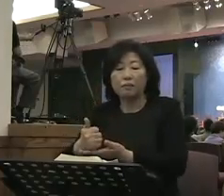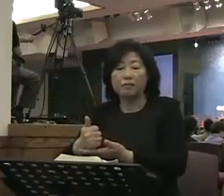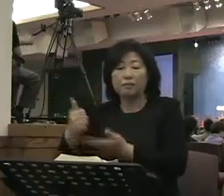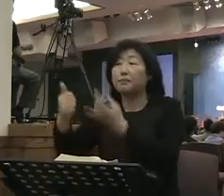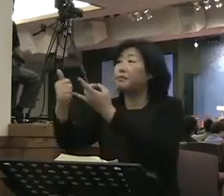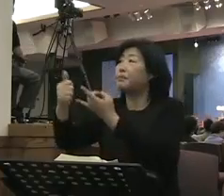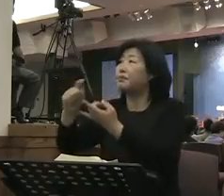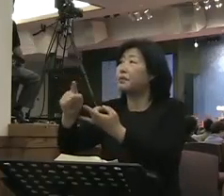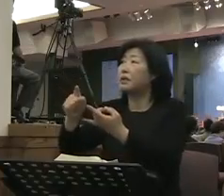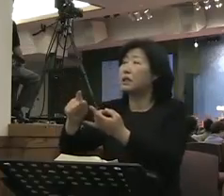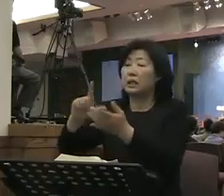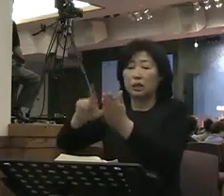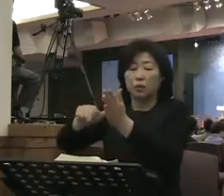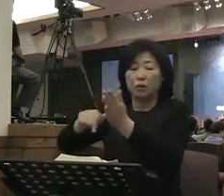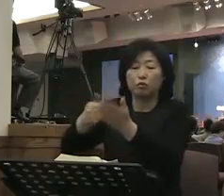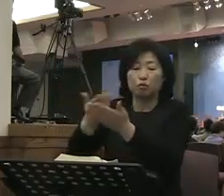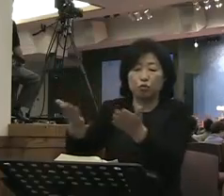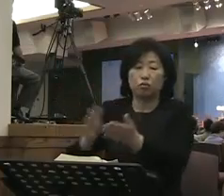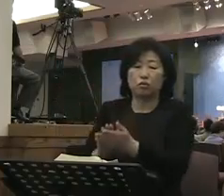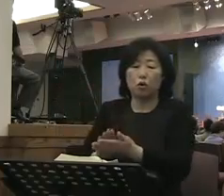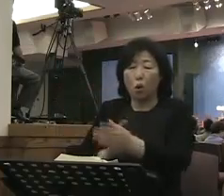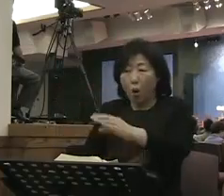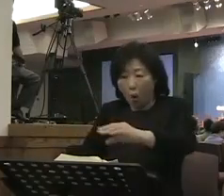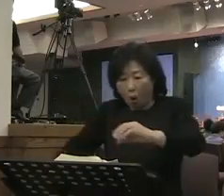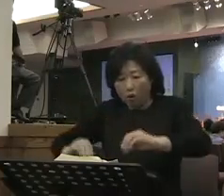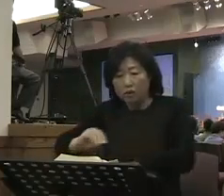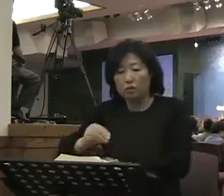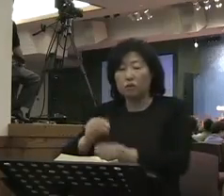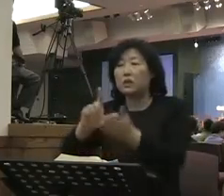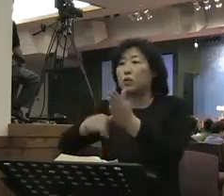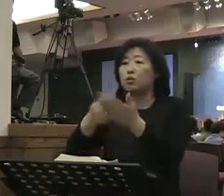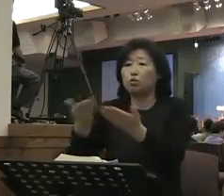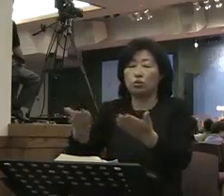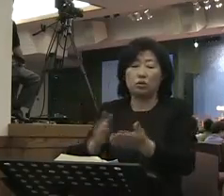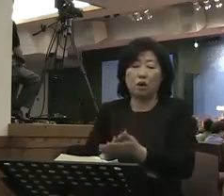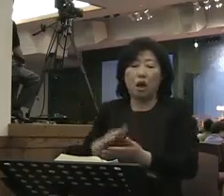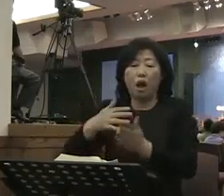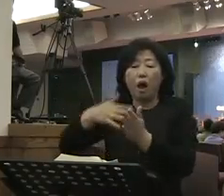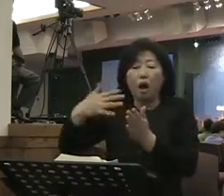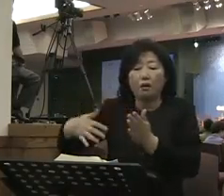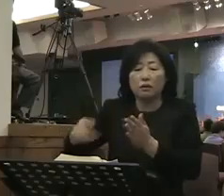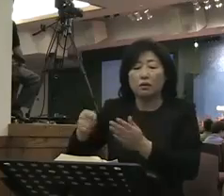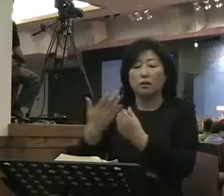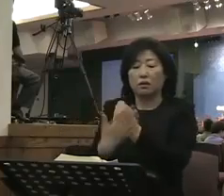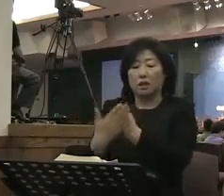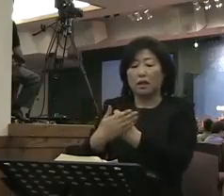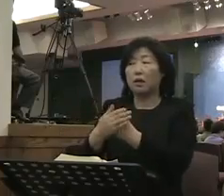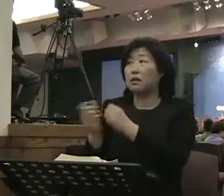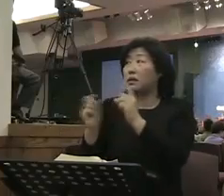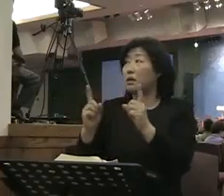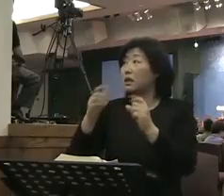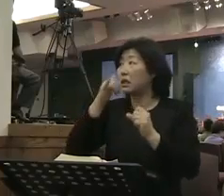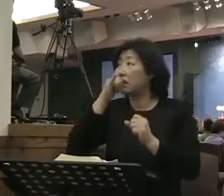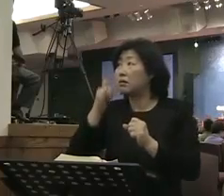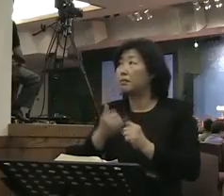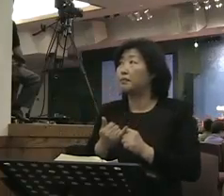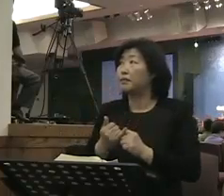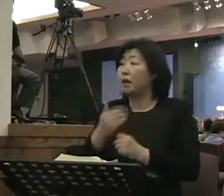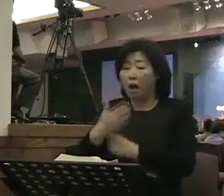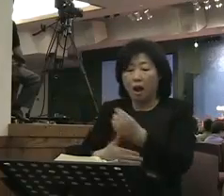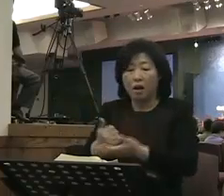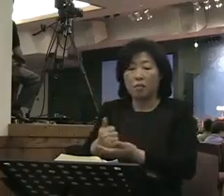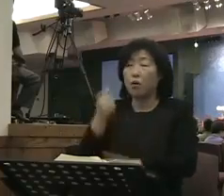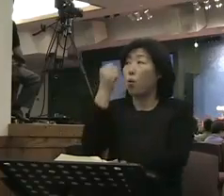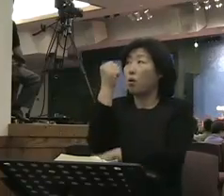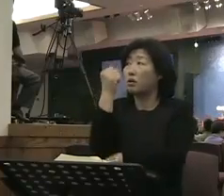하나님께서 우리에게 기회를 주시며 돌이킬 수 있는 기회를 주시고 아직도 그 은혜가 살아있지만 하나님의 원칙을